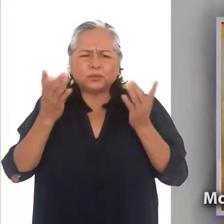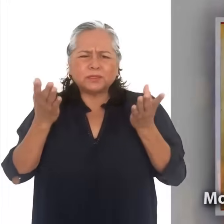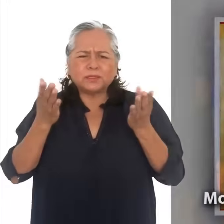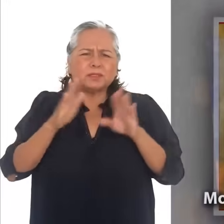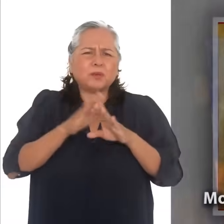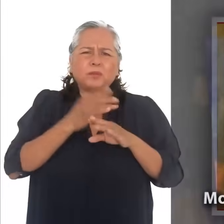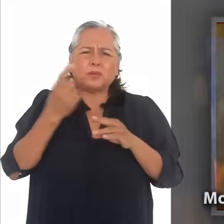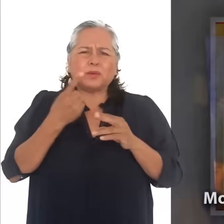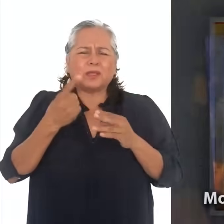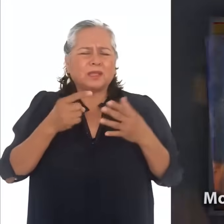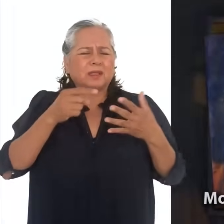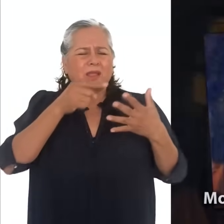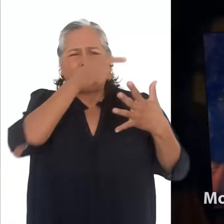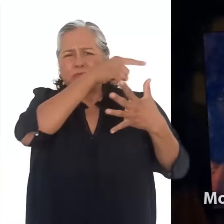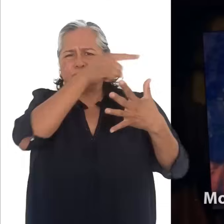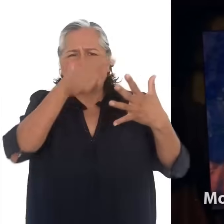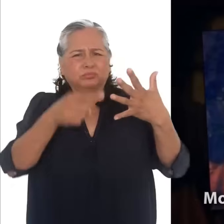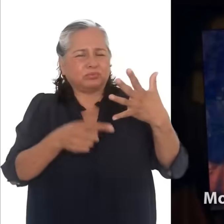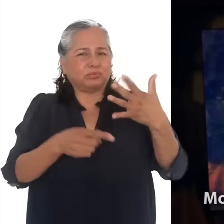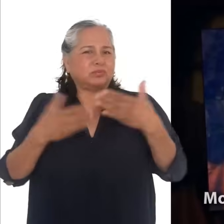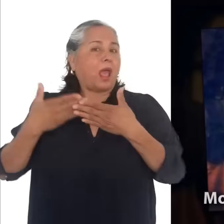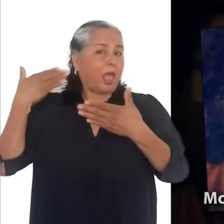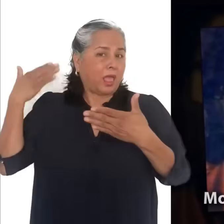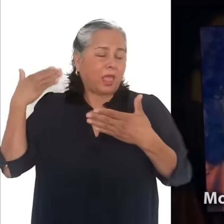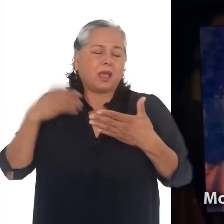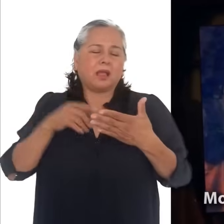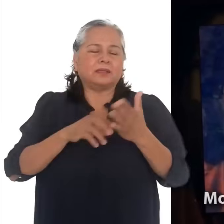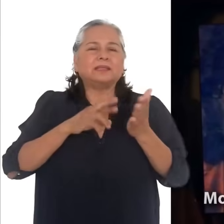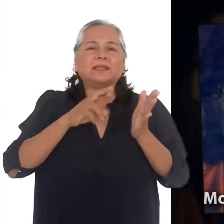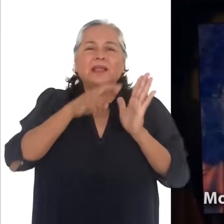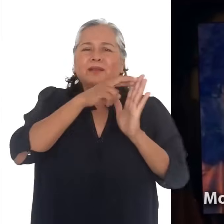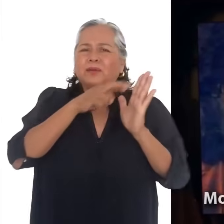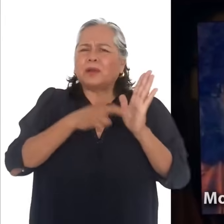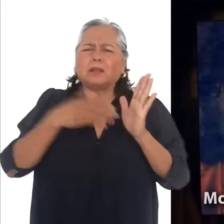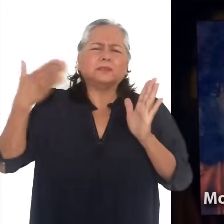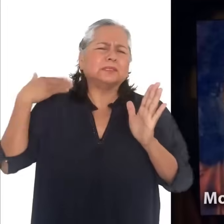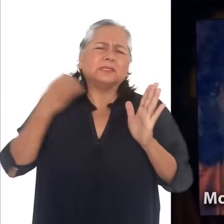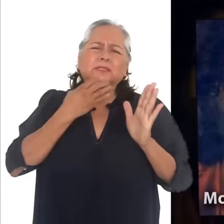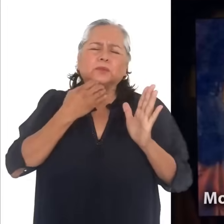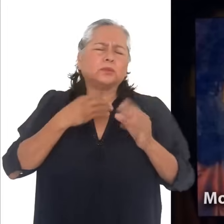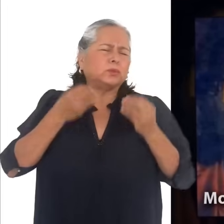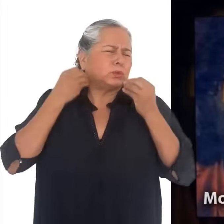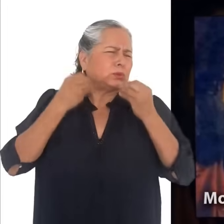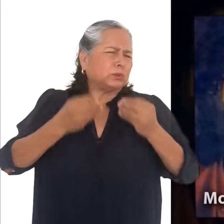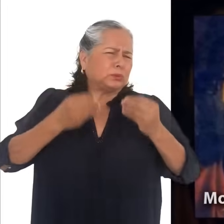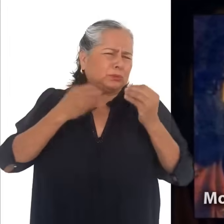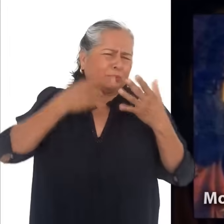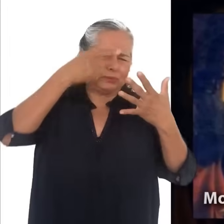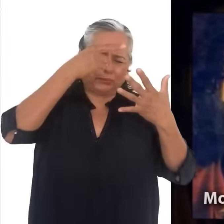tenían tantas normas, alrededor de 630, que los llegaban a confundir.